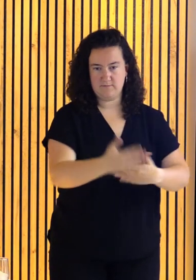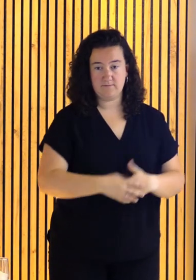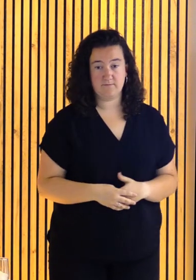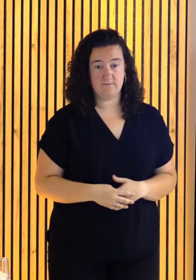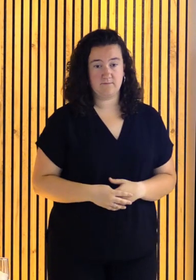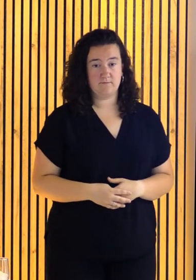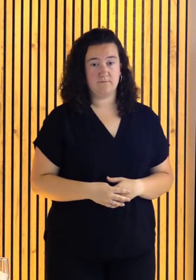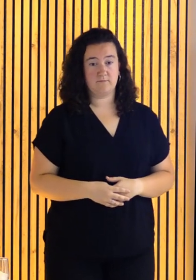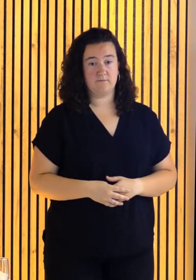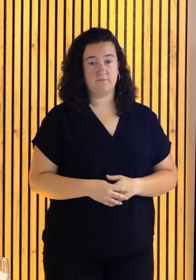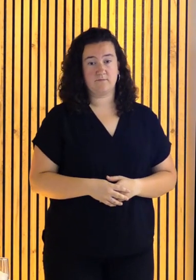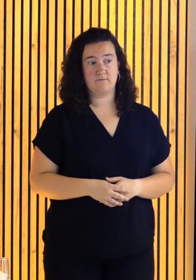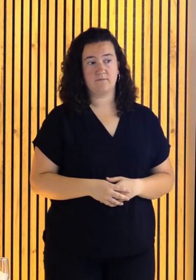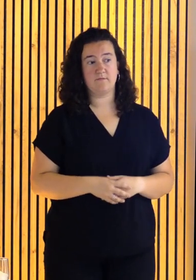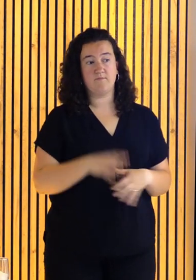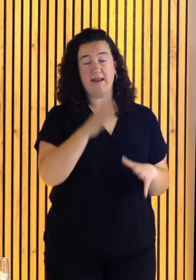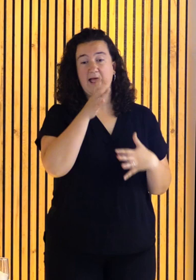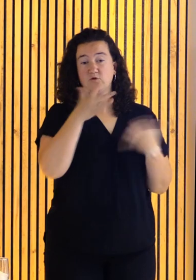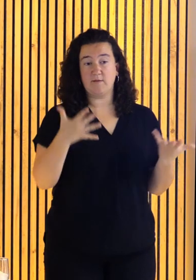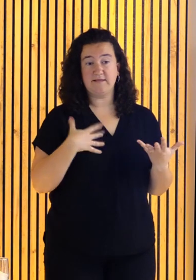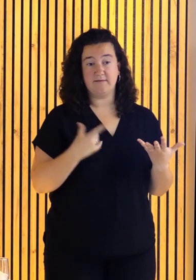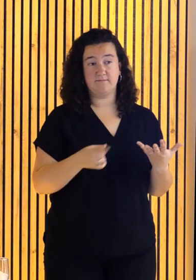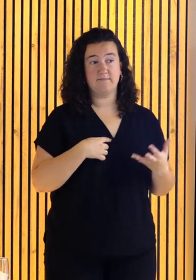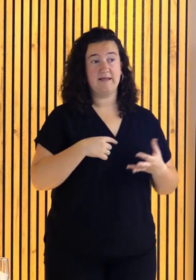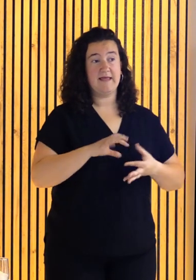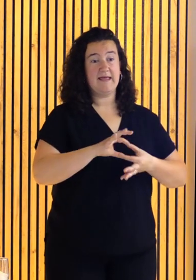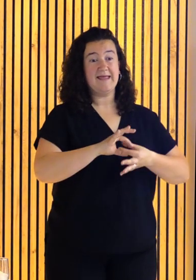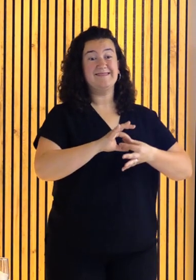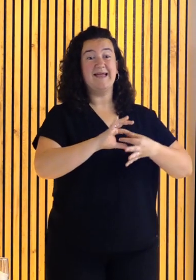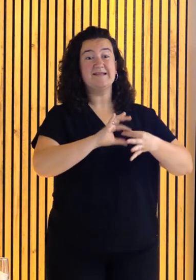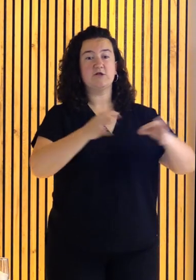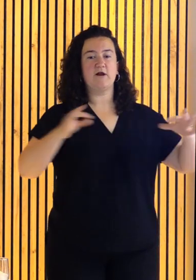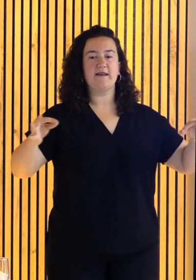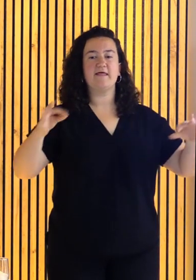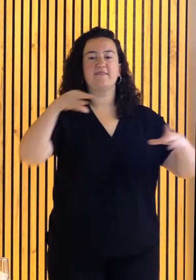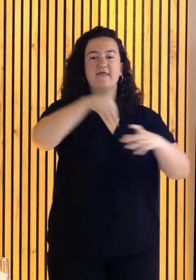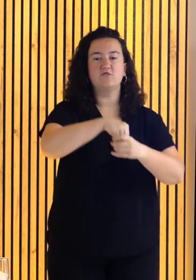intersekzionalitatean jendea baztertzen duten zapalkuntza forma guztiak hartzen dira kontua.